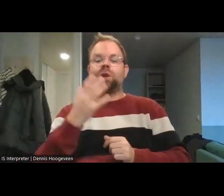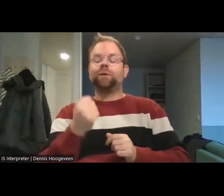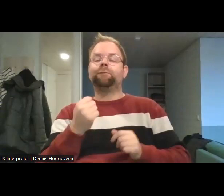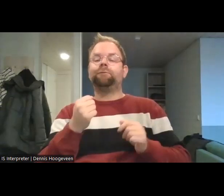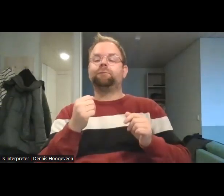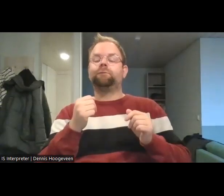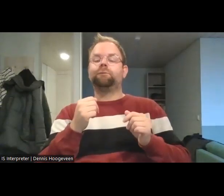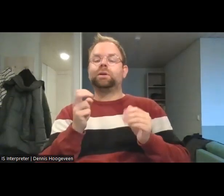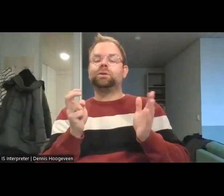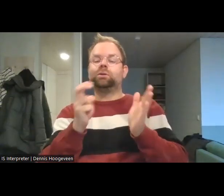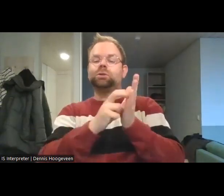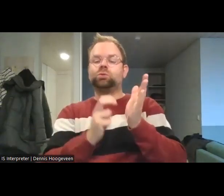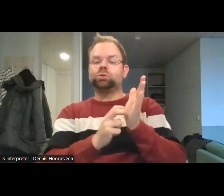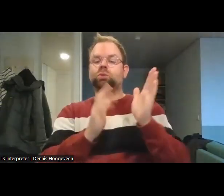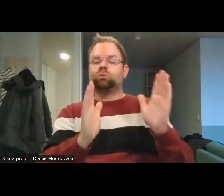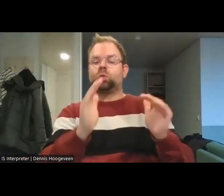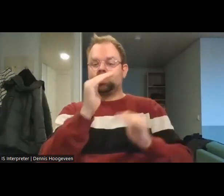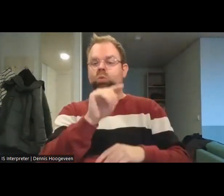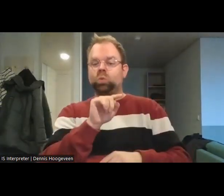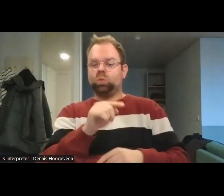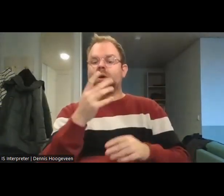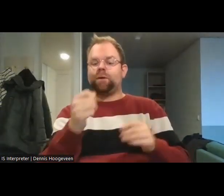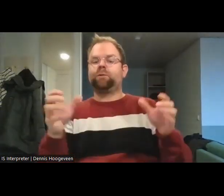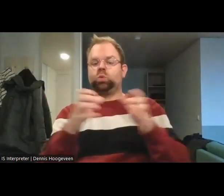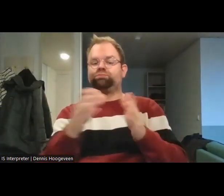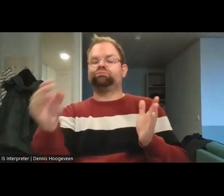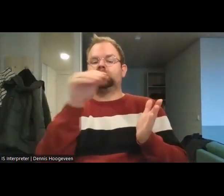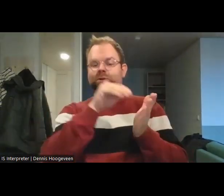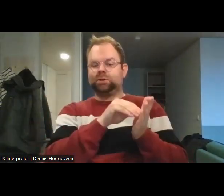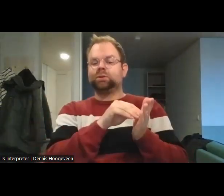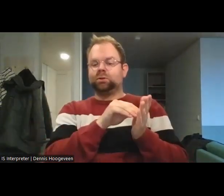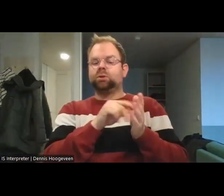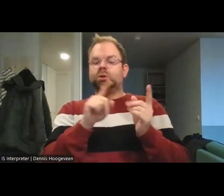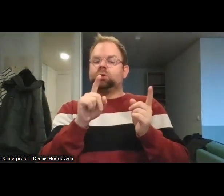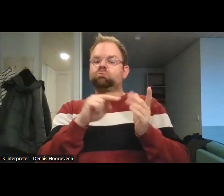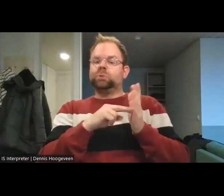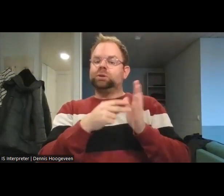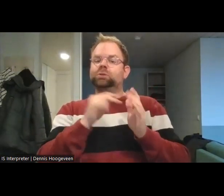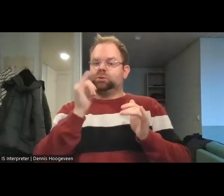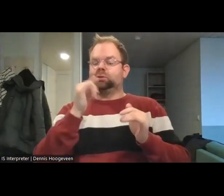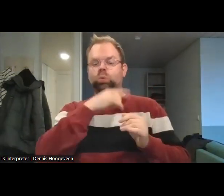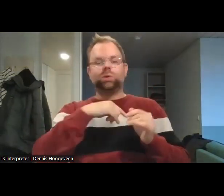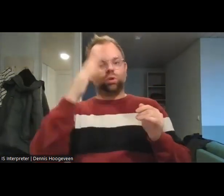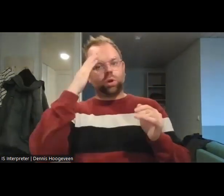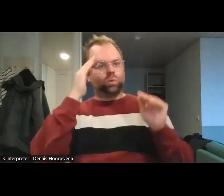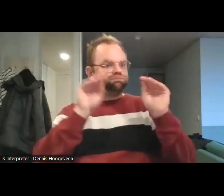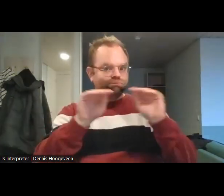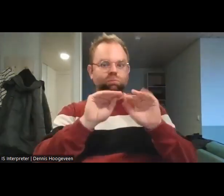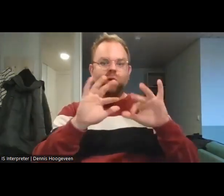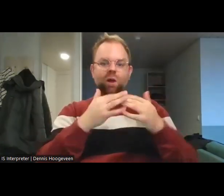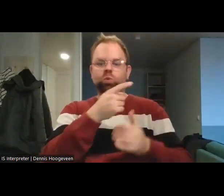permettra d'identifier et de cartographier les personnes handicapées et leurs besoins, mais il serait aussi